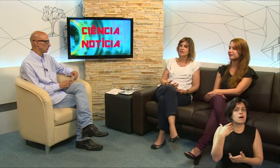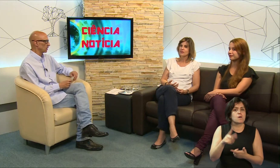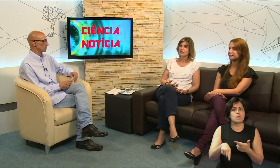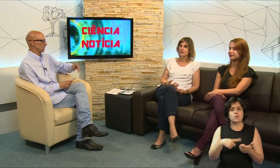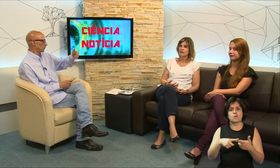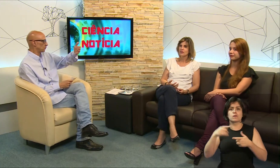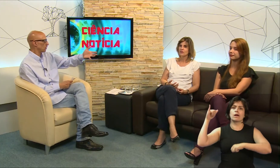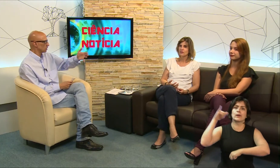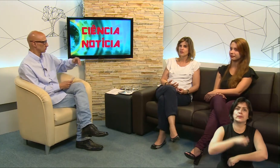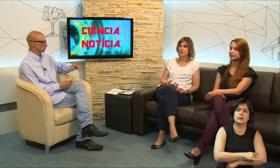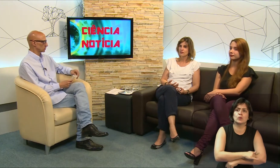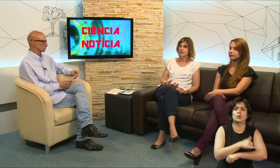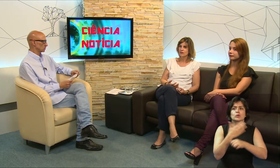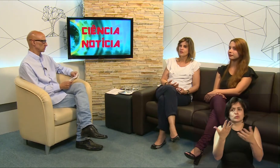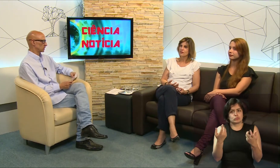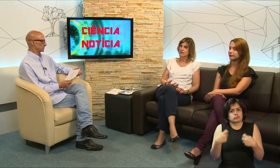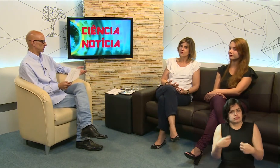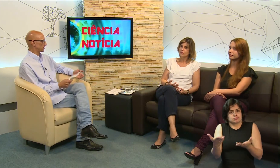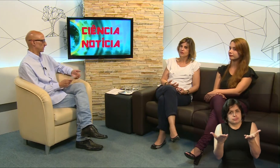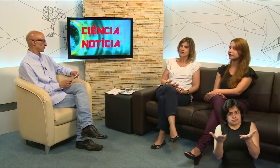em aeroportos, etc.?